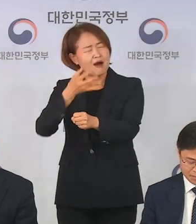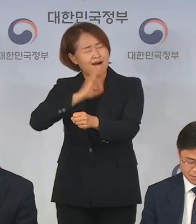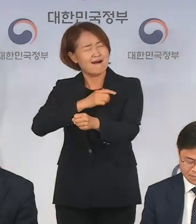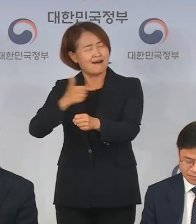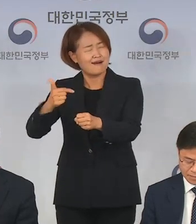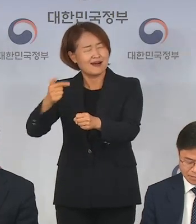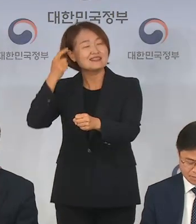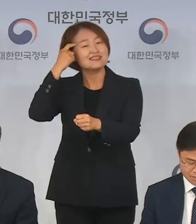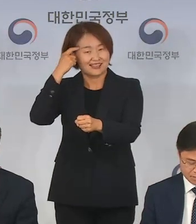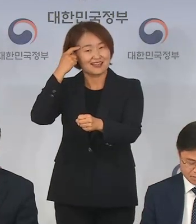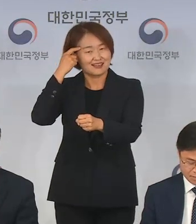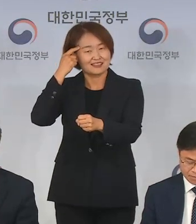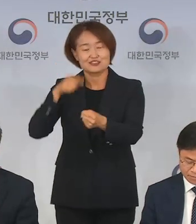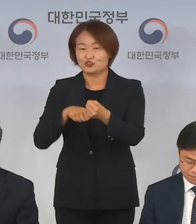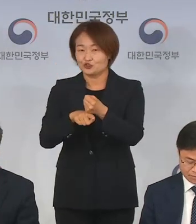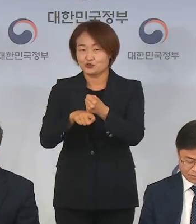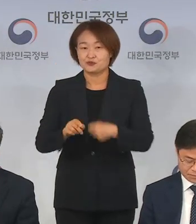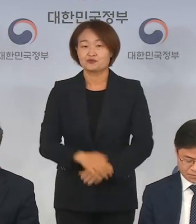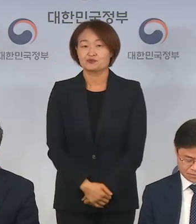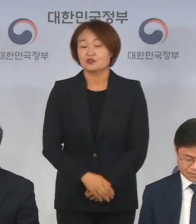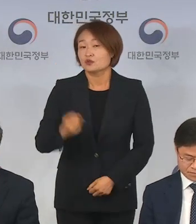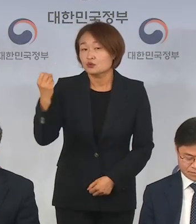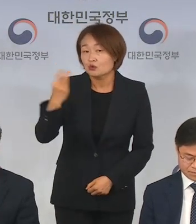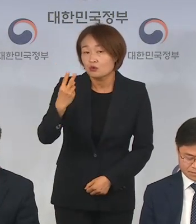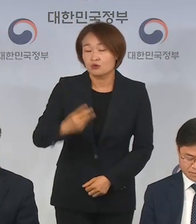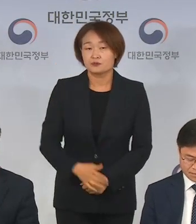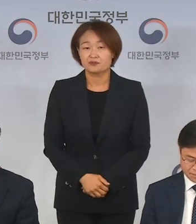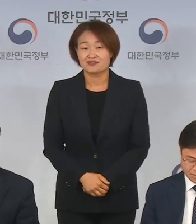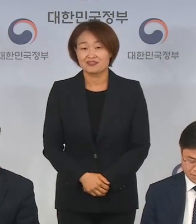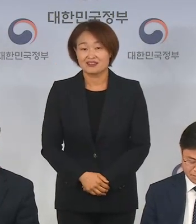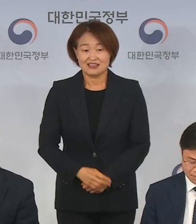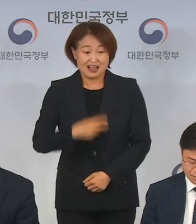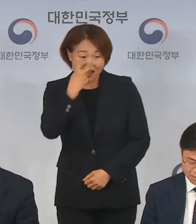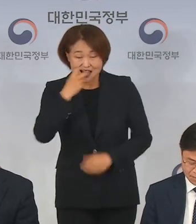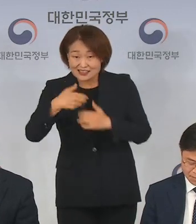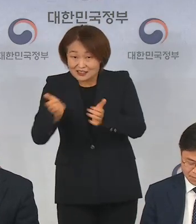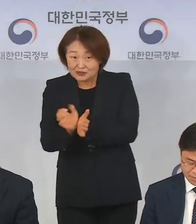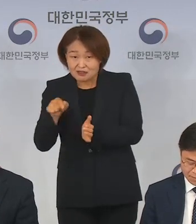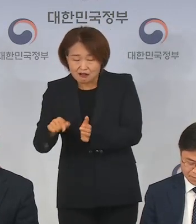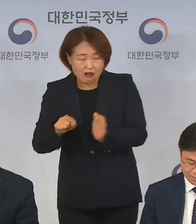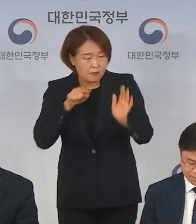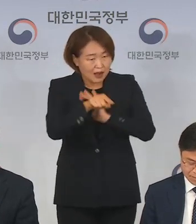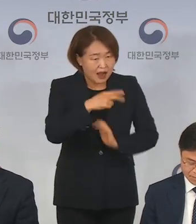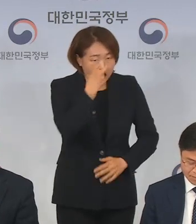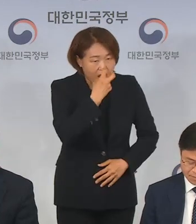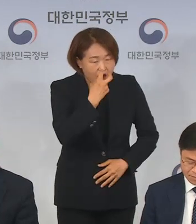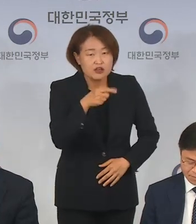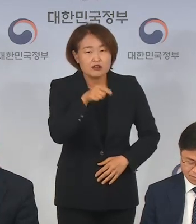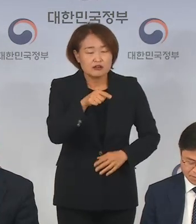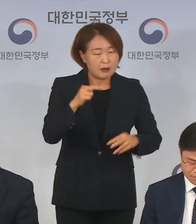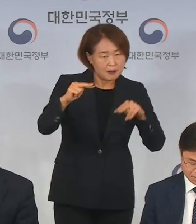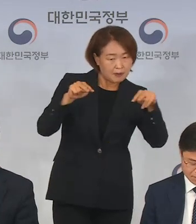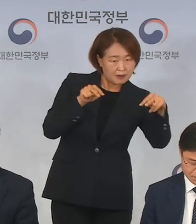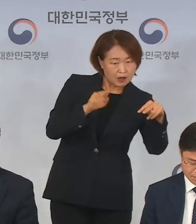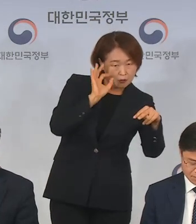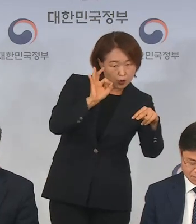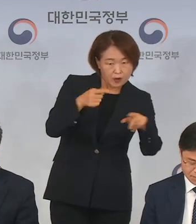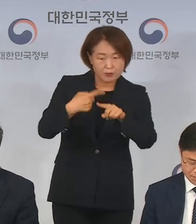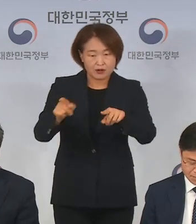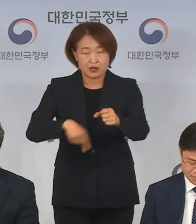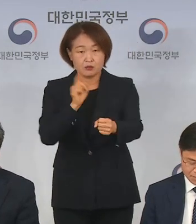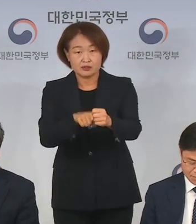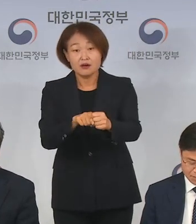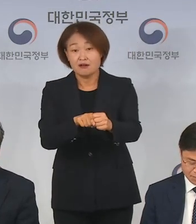것이라고 판단했기 때문입니다. 또한 시찰단 점검 활동을 다양한 시각에서 지원, 평가하기